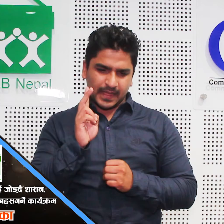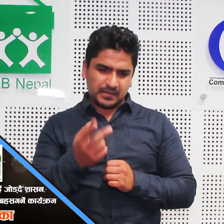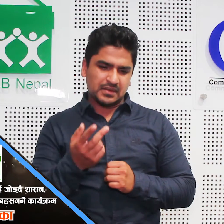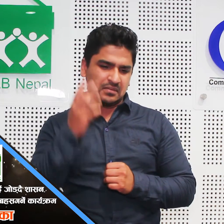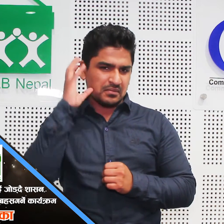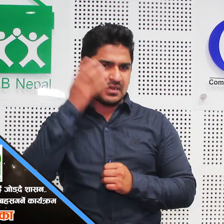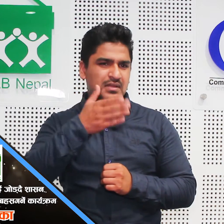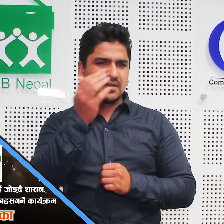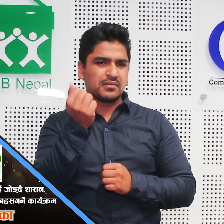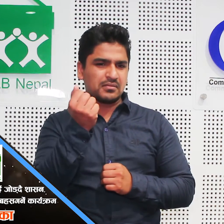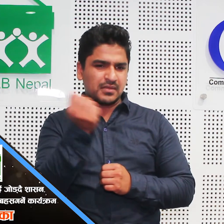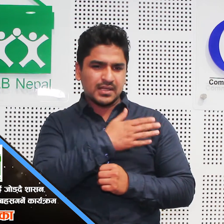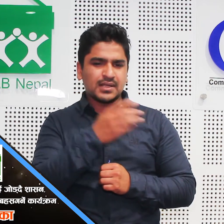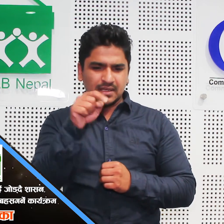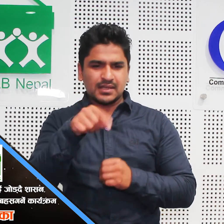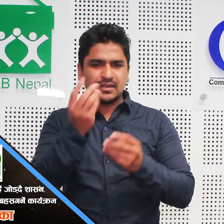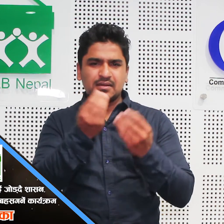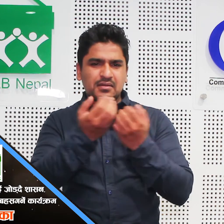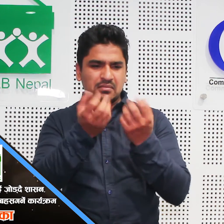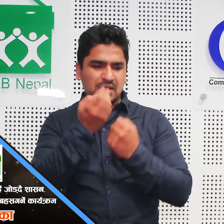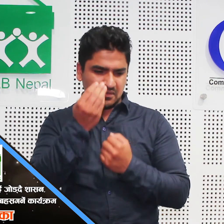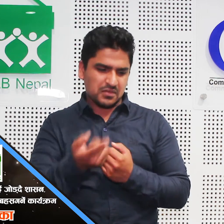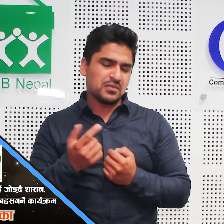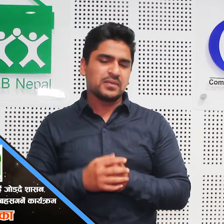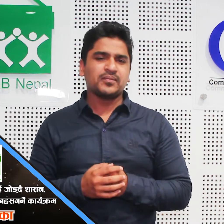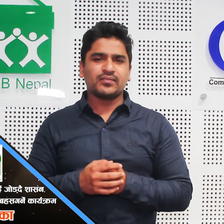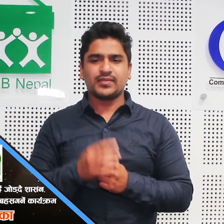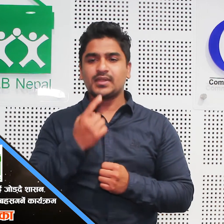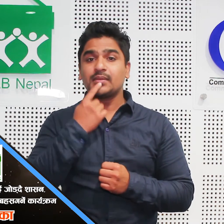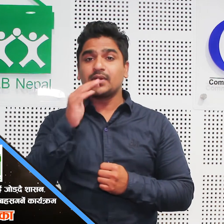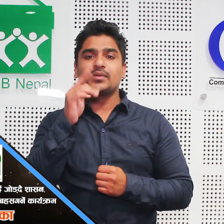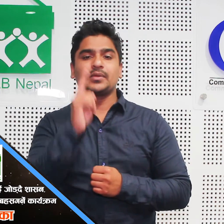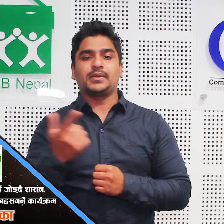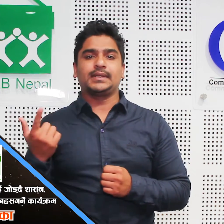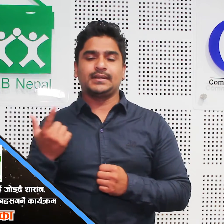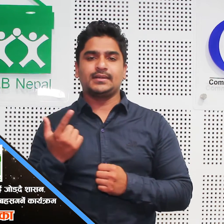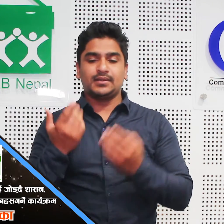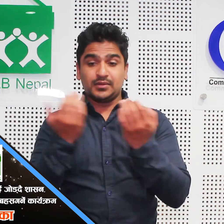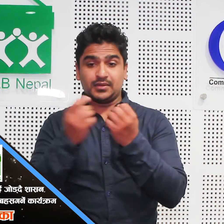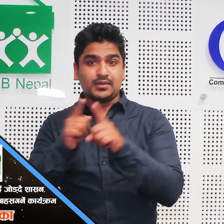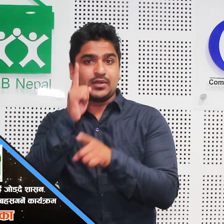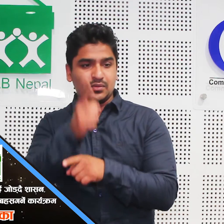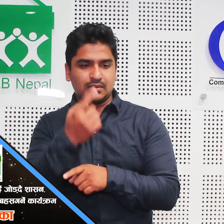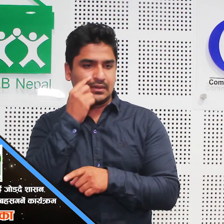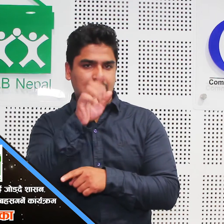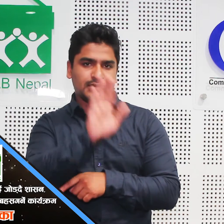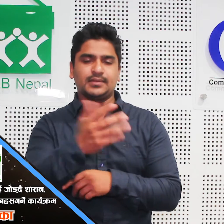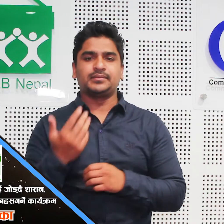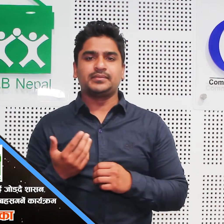विदेश जानुभन्दा त यति केही गर्न पाए हुने भनेको त हो नि, गरेको पनि हो, तिमीले देखेकै हो.